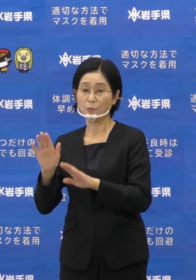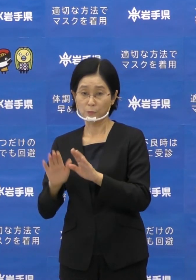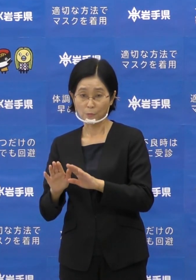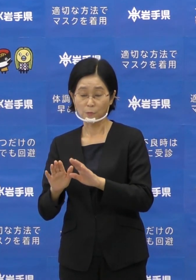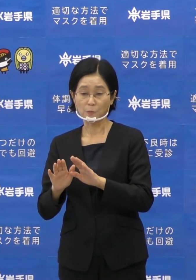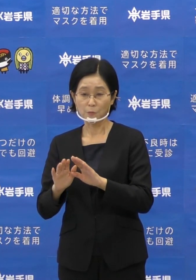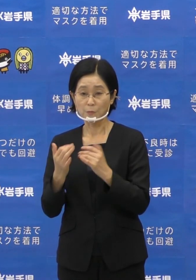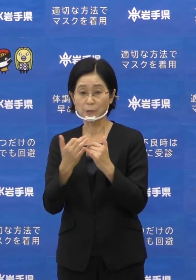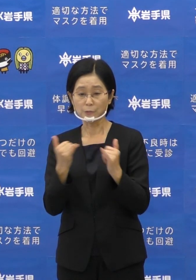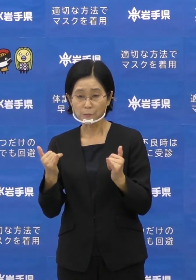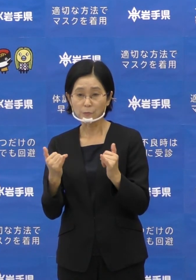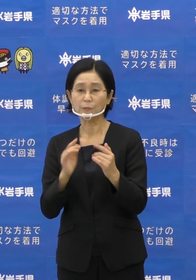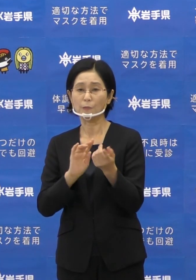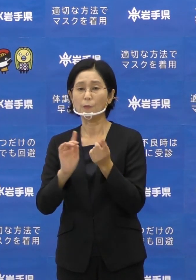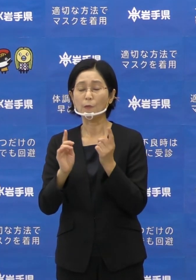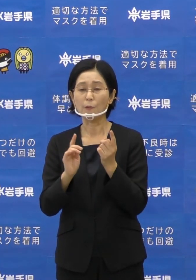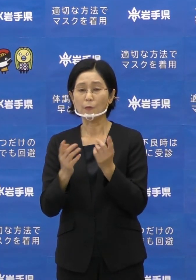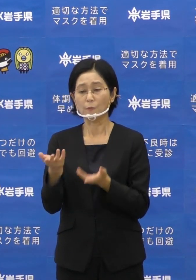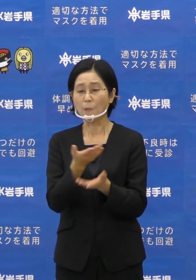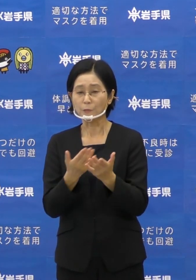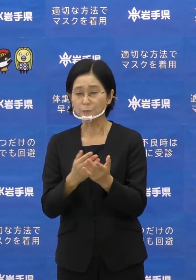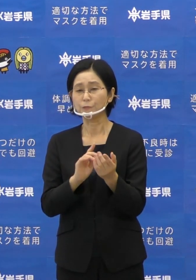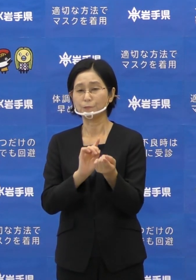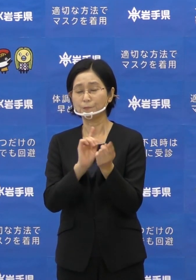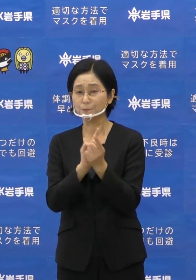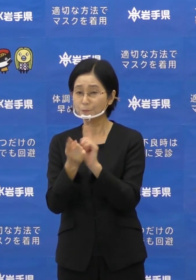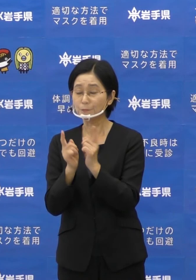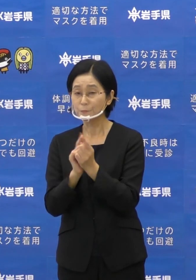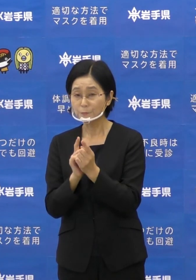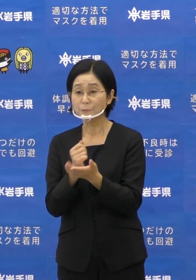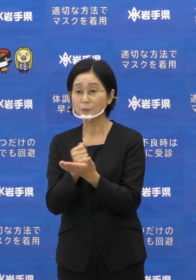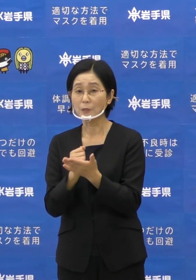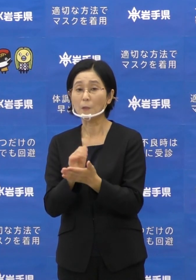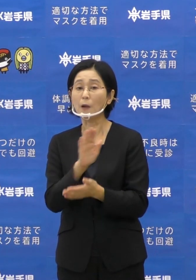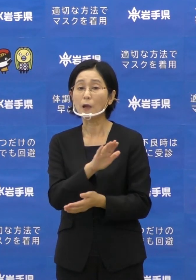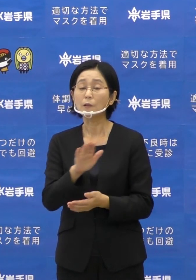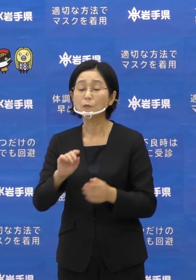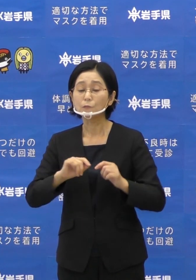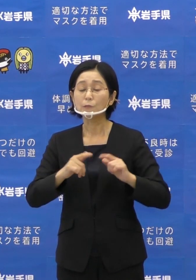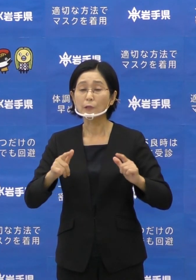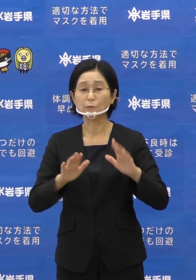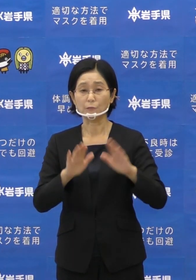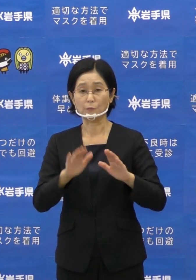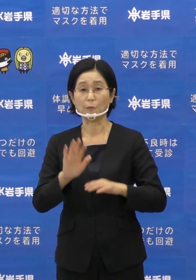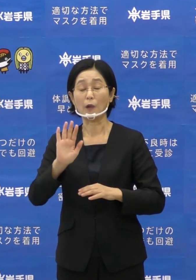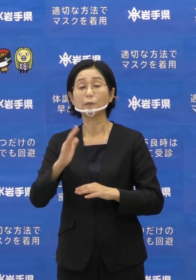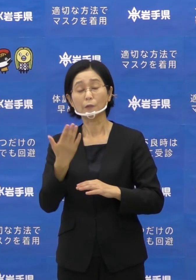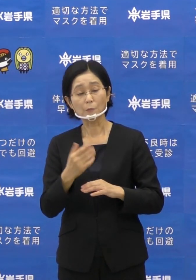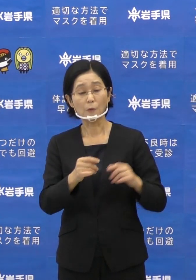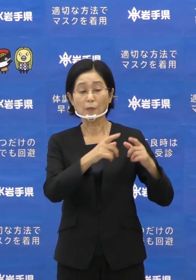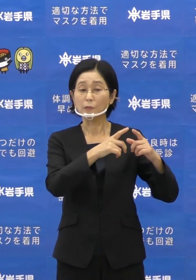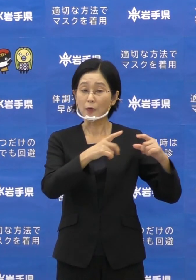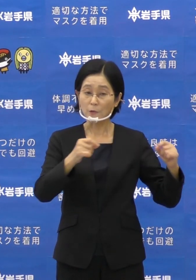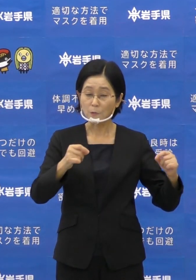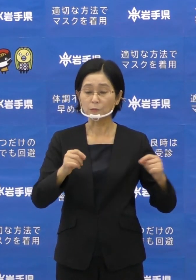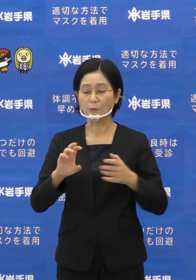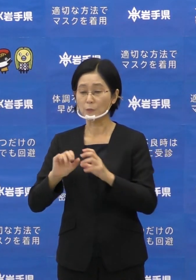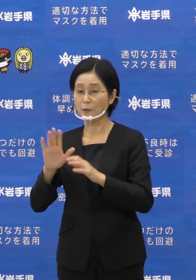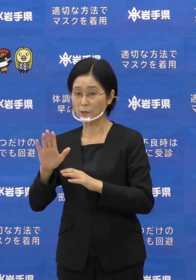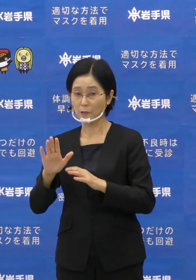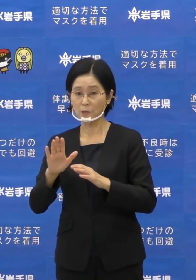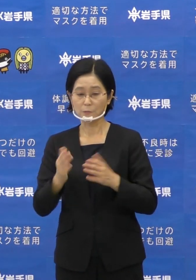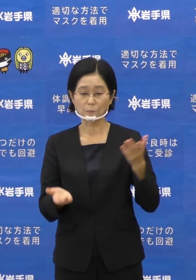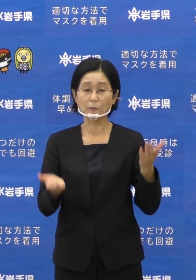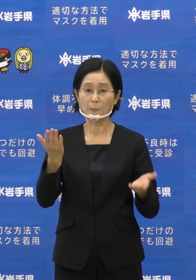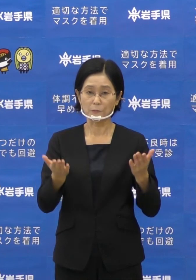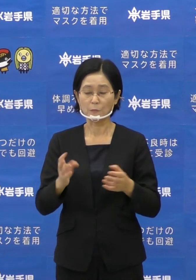らず、岩手県の皆さんには、この全国のトレンドよりはずっとこう抑制的